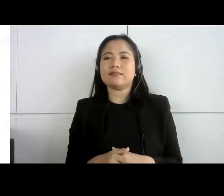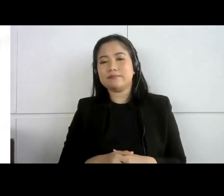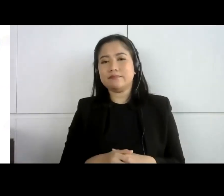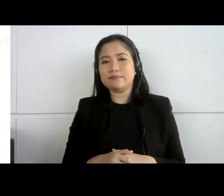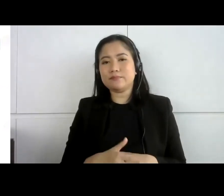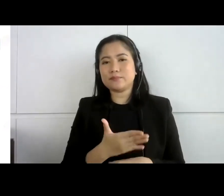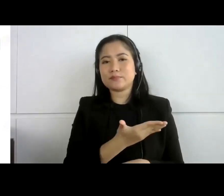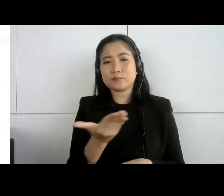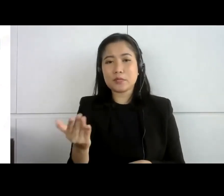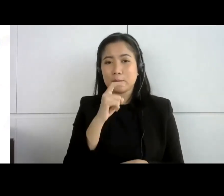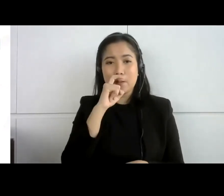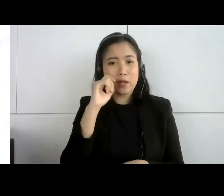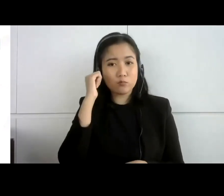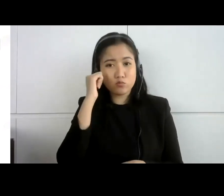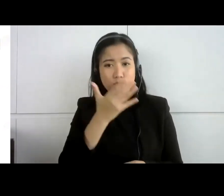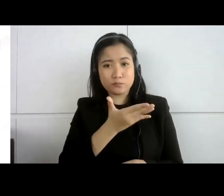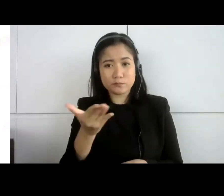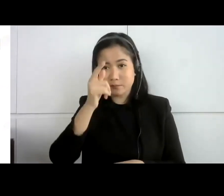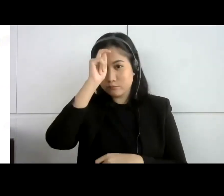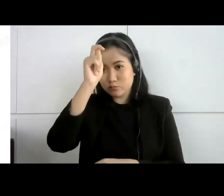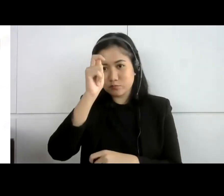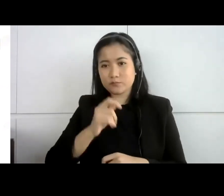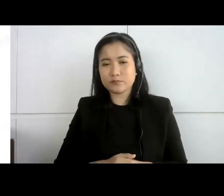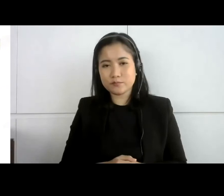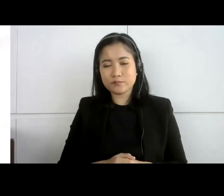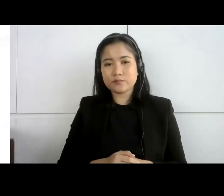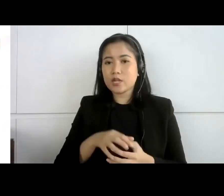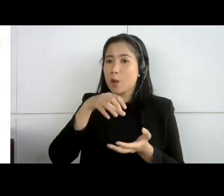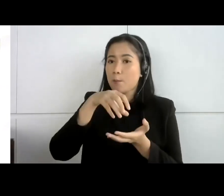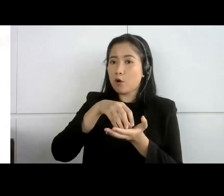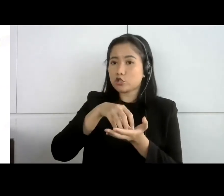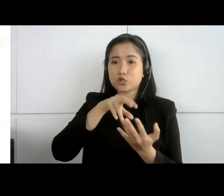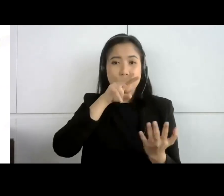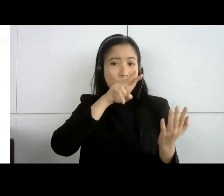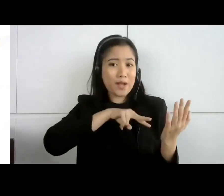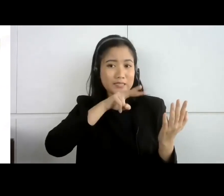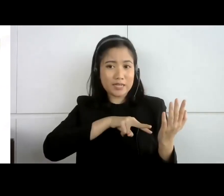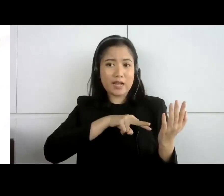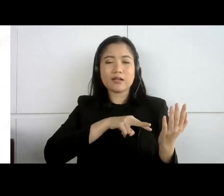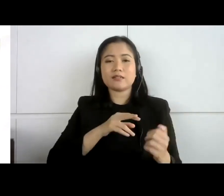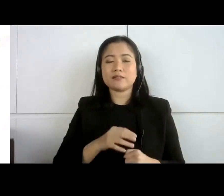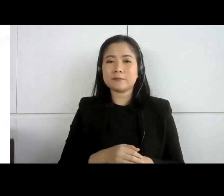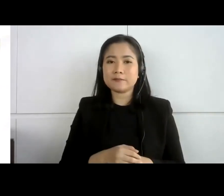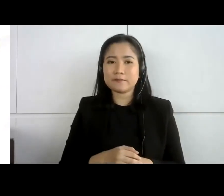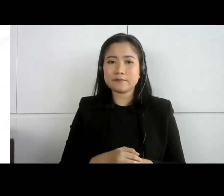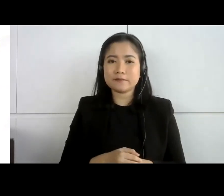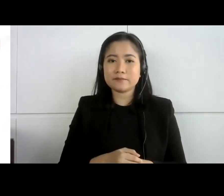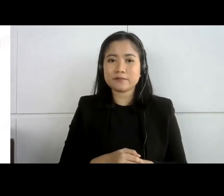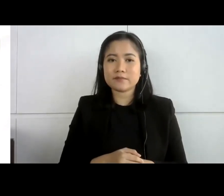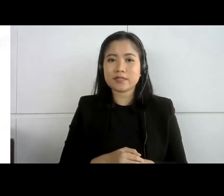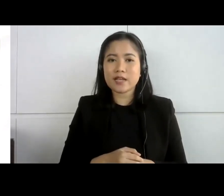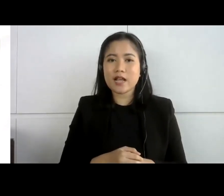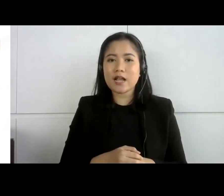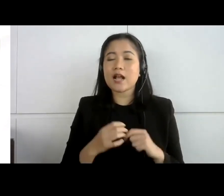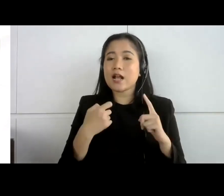Bapak Ibu sekalian yang saya hormati, pos baca di Desa Mekatekeri,